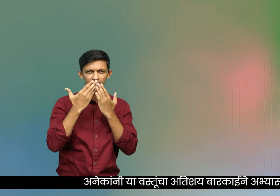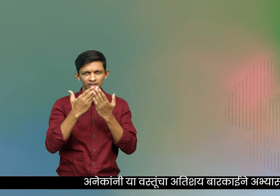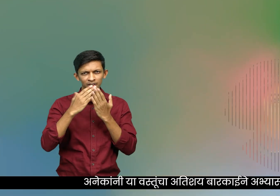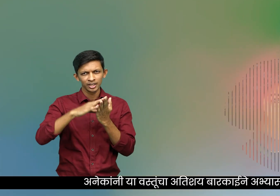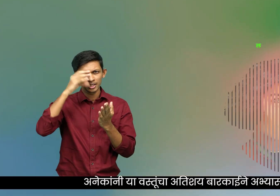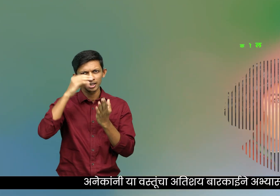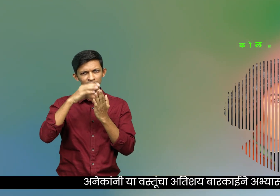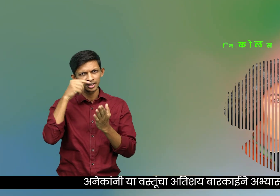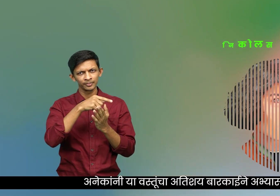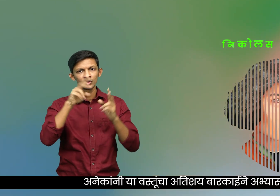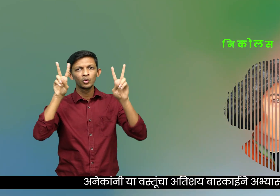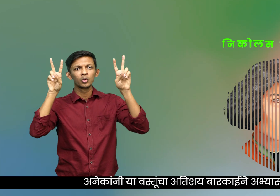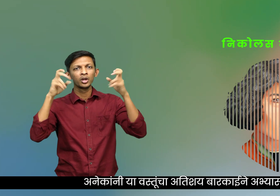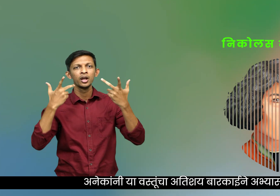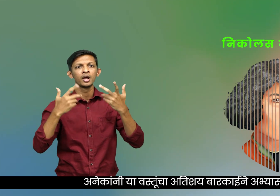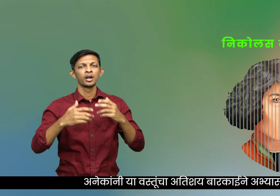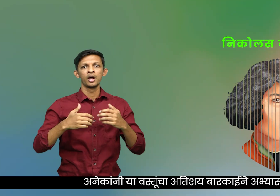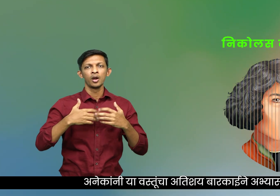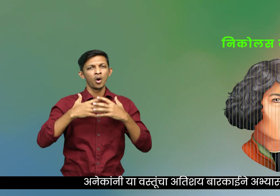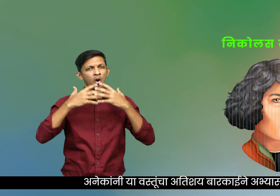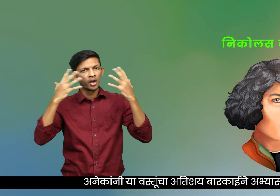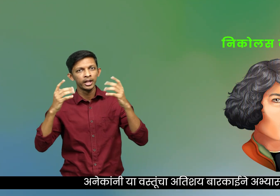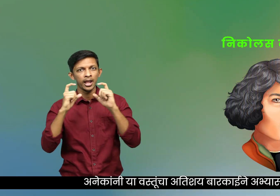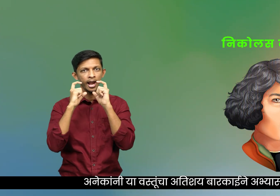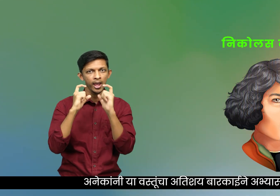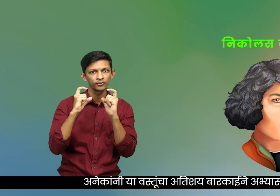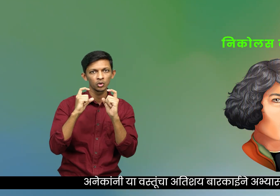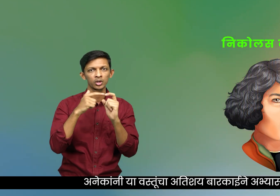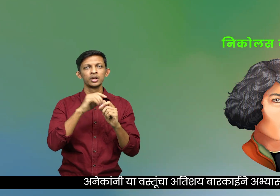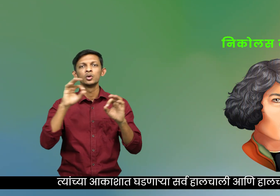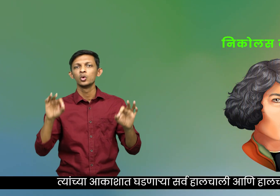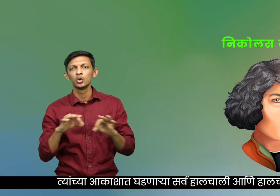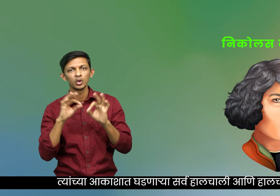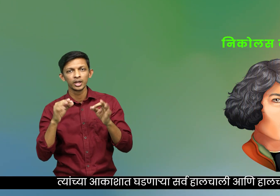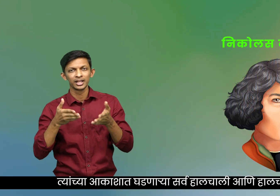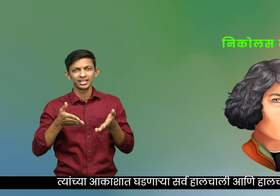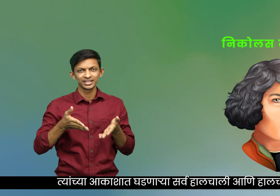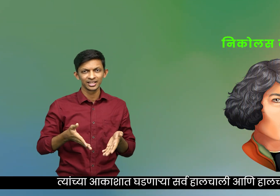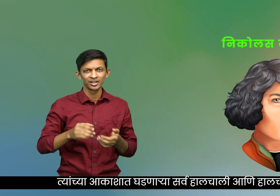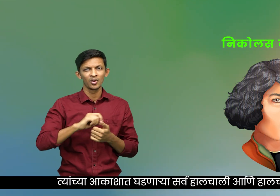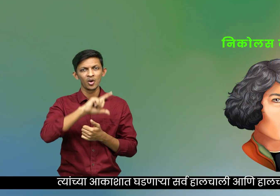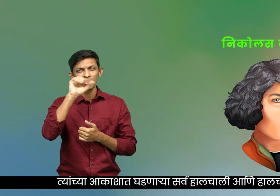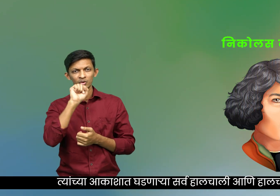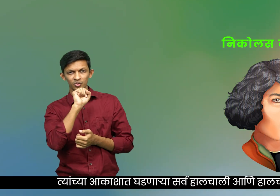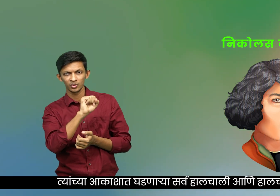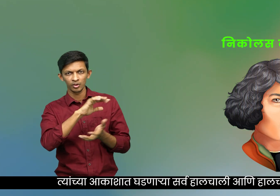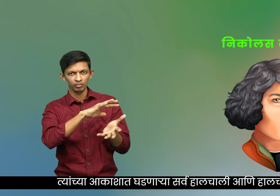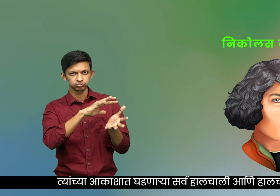अनेकांनी या वस्तूंचा अतिशय बारकाईने अभ्यास केला, त्यांच्या आकाशात घडणाऱ्या